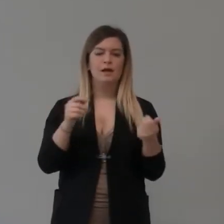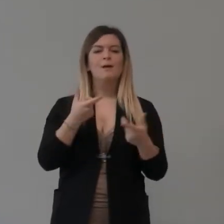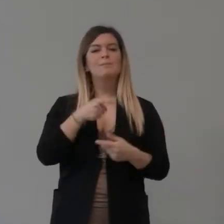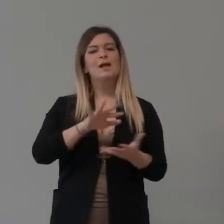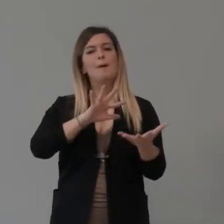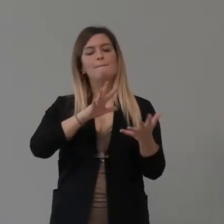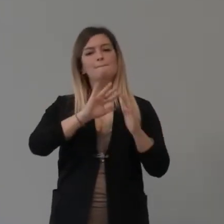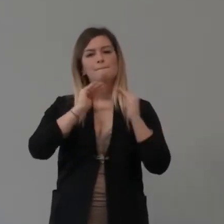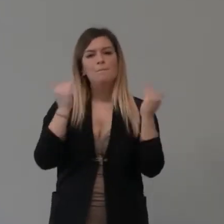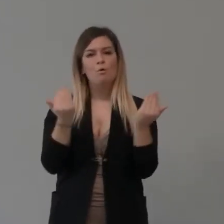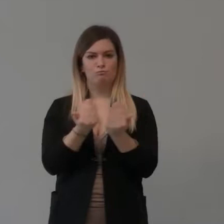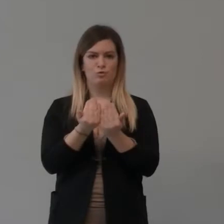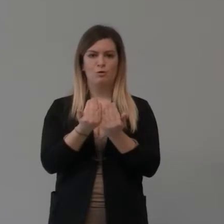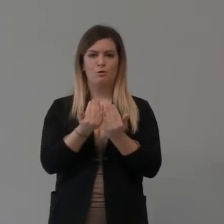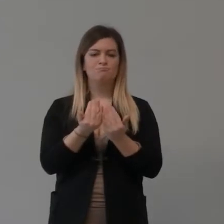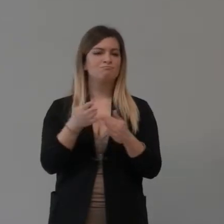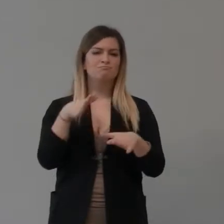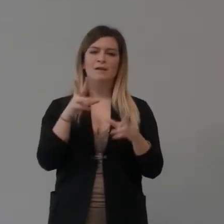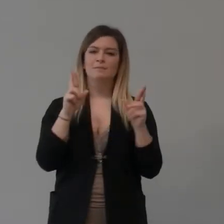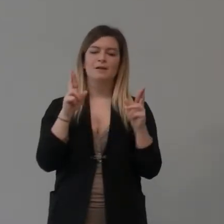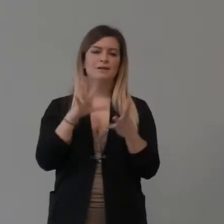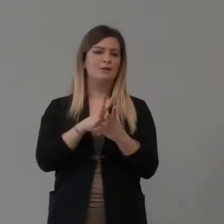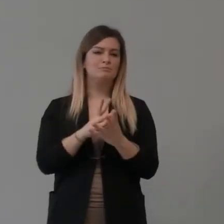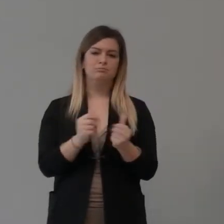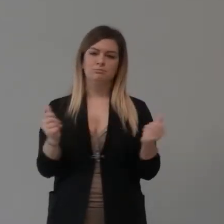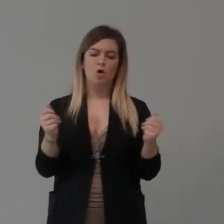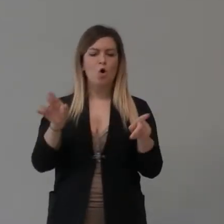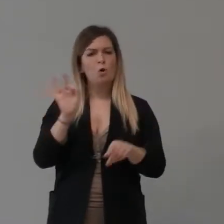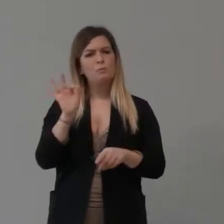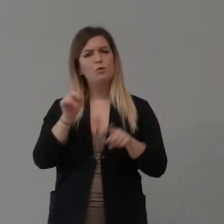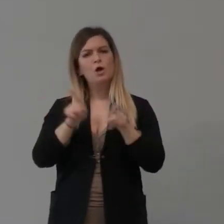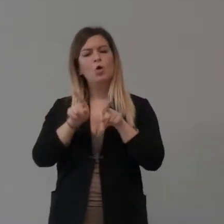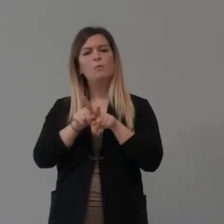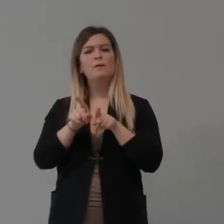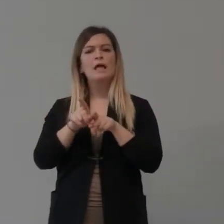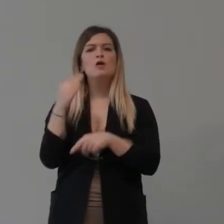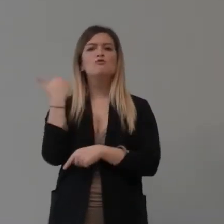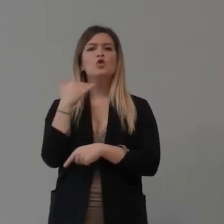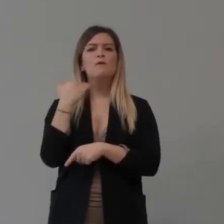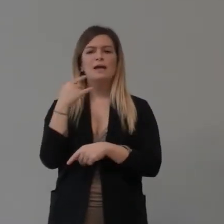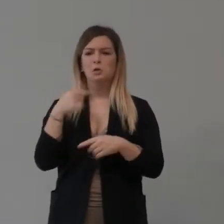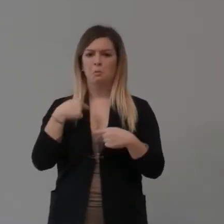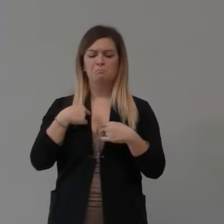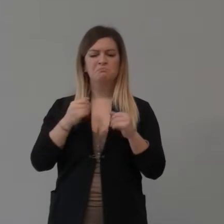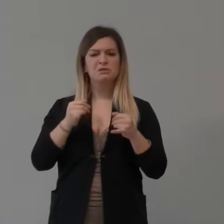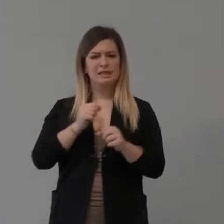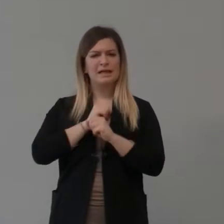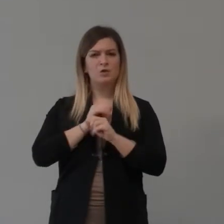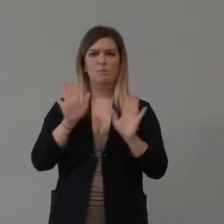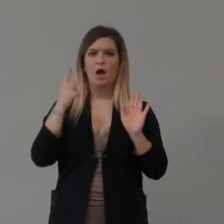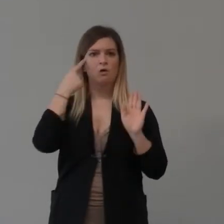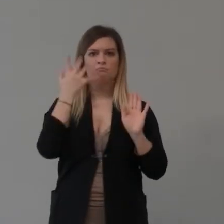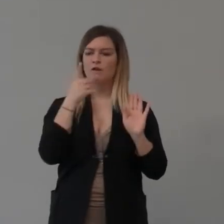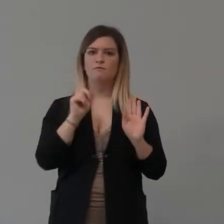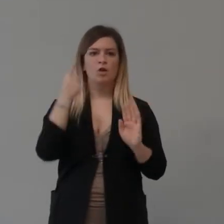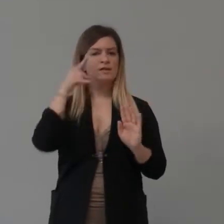come Giovanni. Hai creduto? Hai creduto? Ma non osi sapere di più. No, non mi dite più niente, perché sennò può